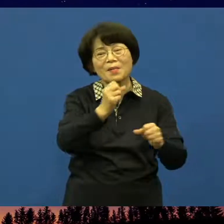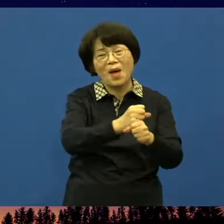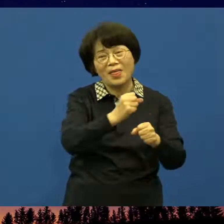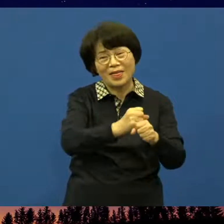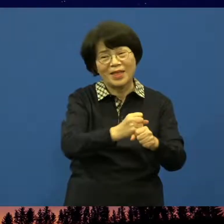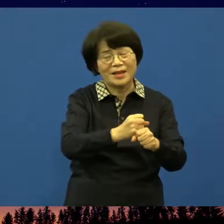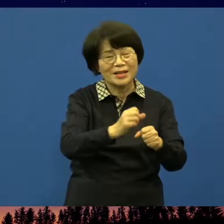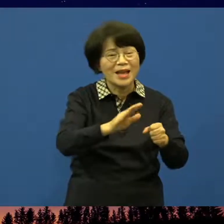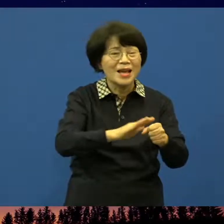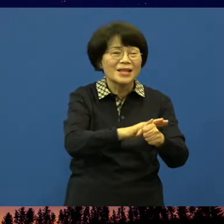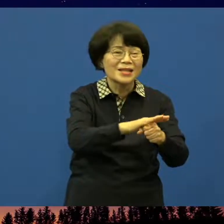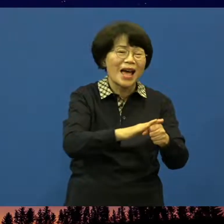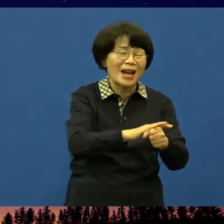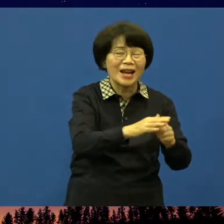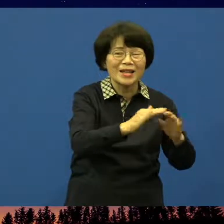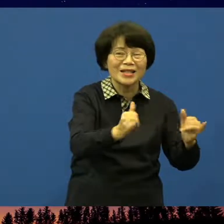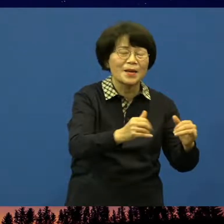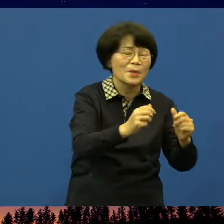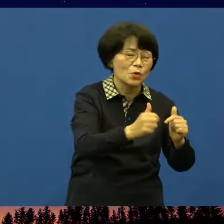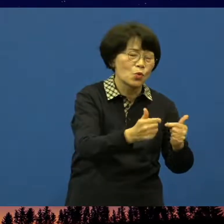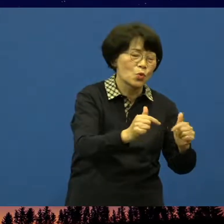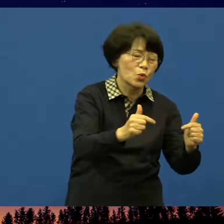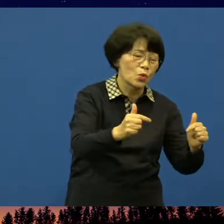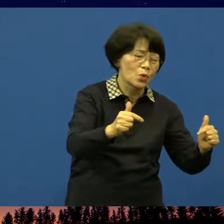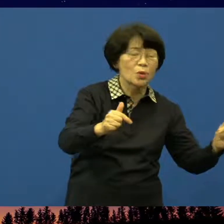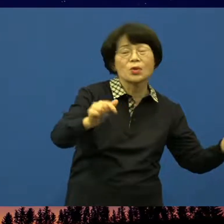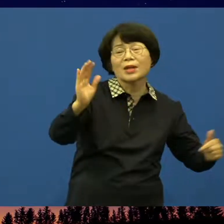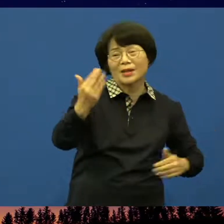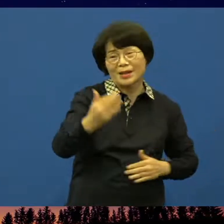갈수록 사랑하는 사람이 많아집니까? 미워하는 사람이 많아집니까?